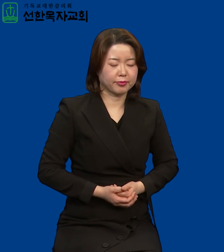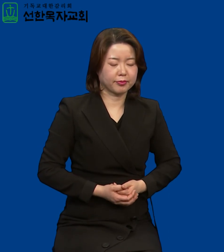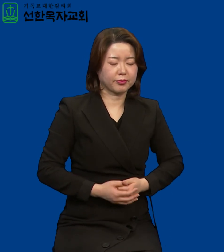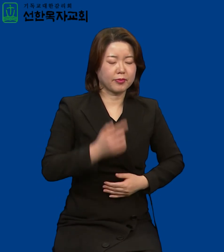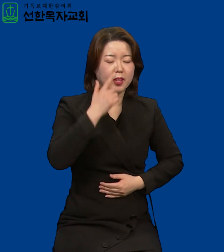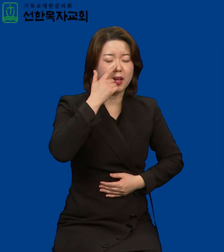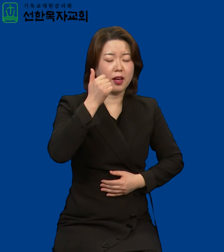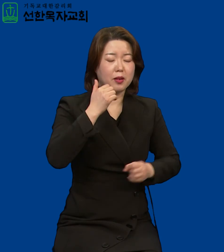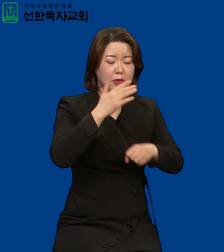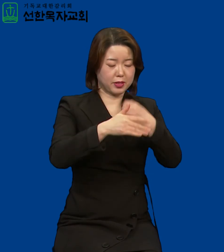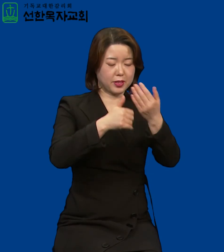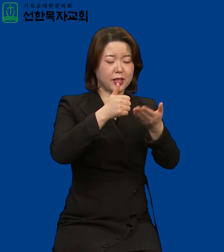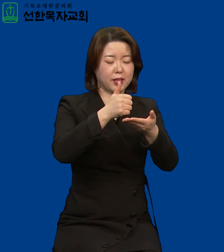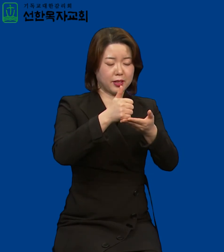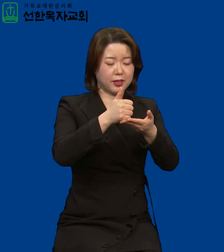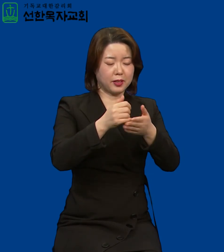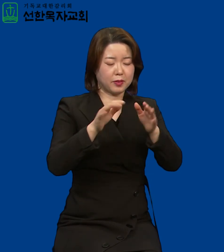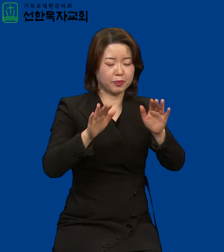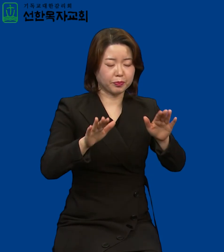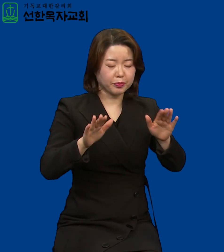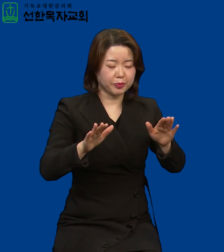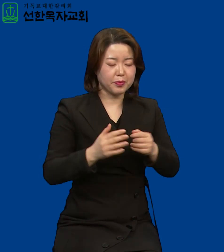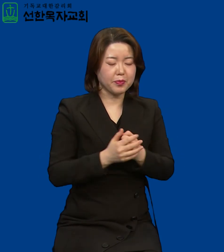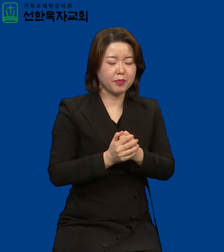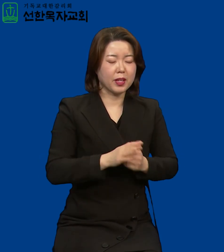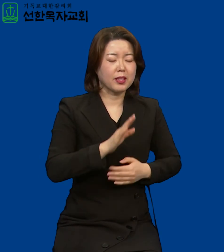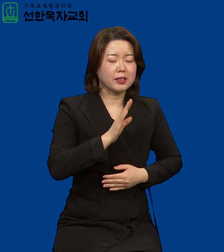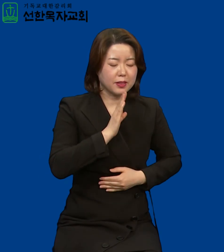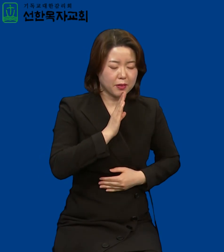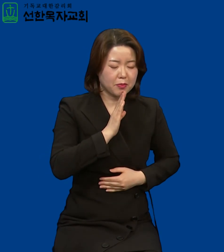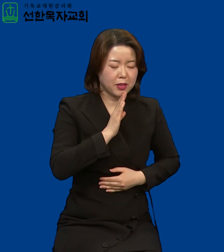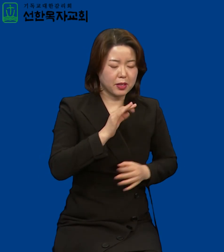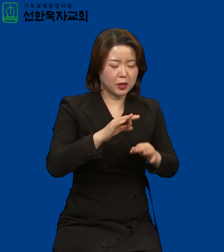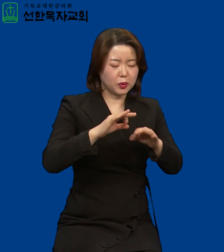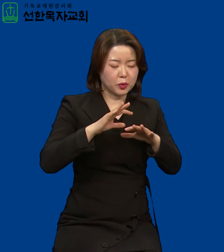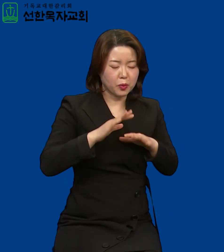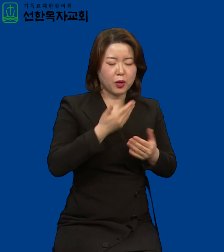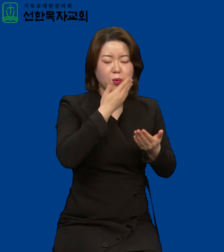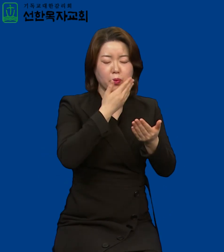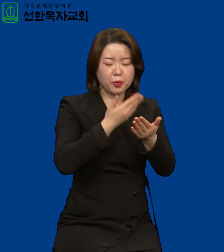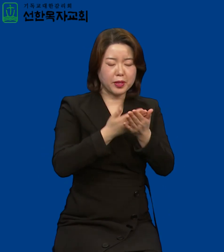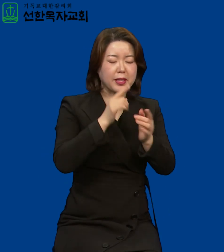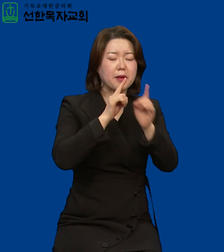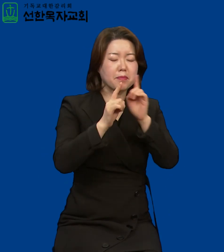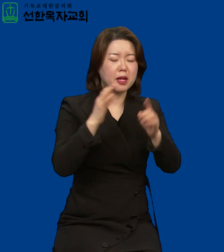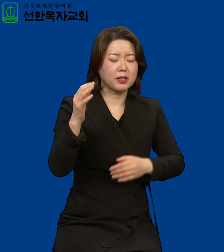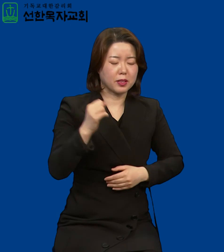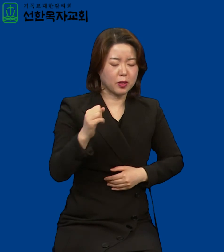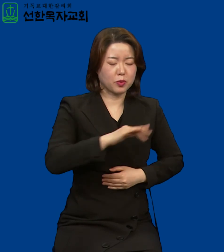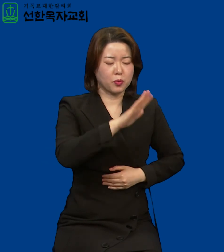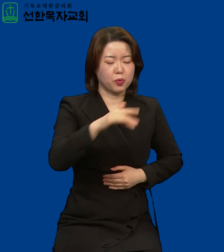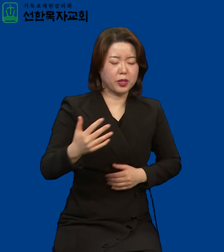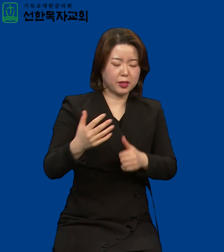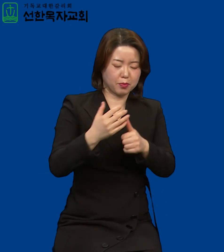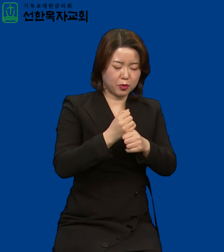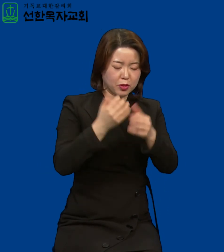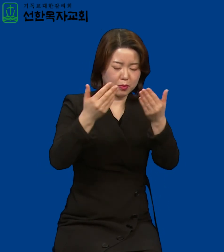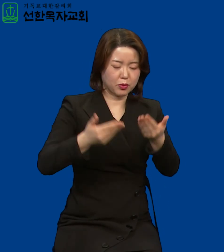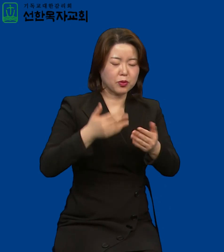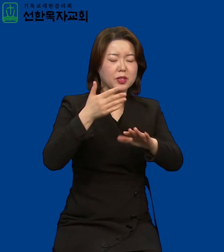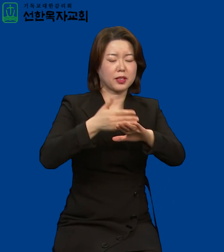아버지 하나님, 오늘 참으로 놀랍고도 귀한 말씀으로 우리를 사로잡아 주시니